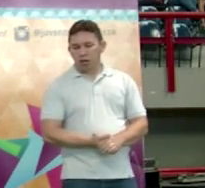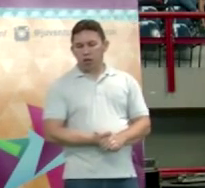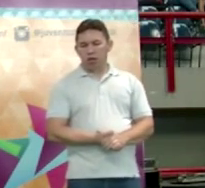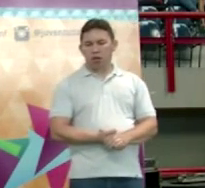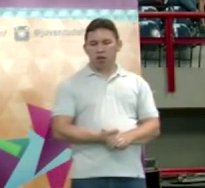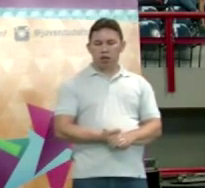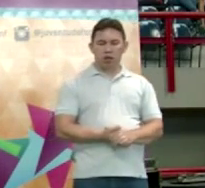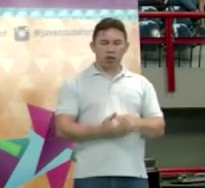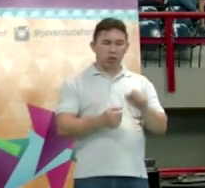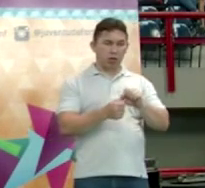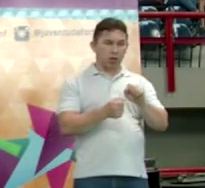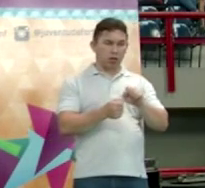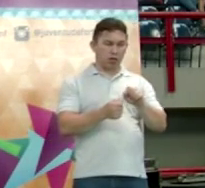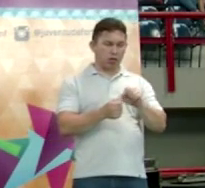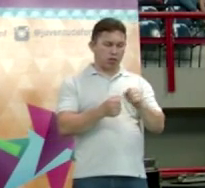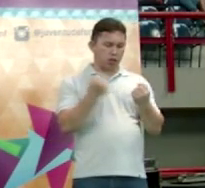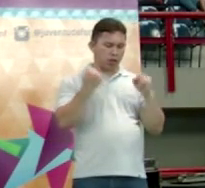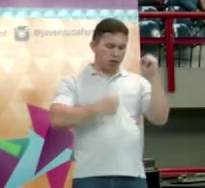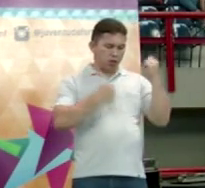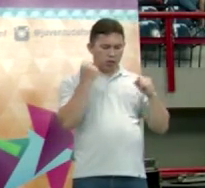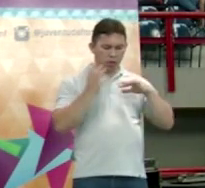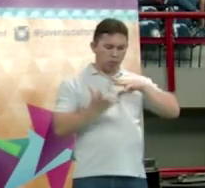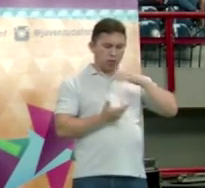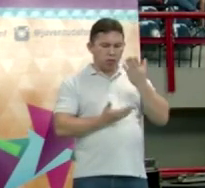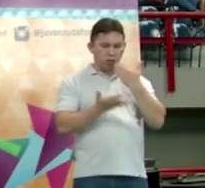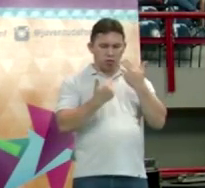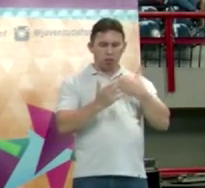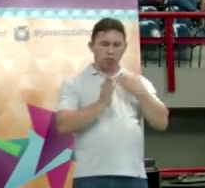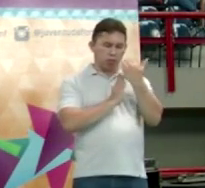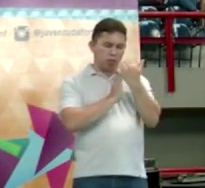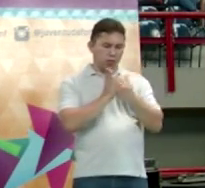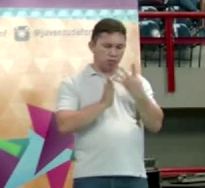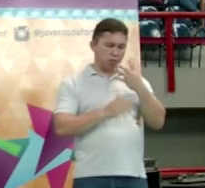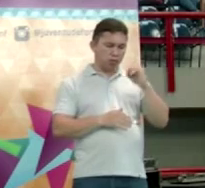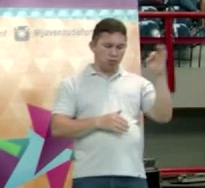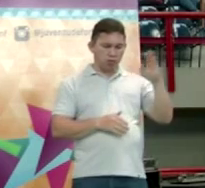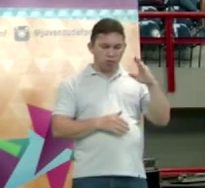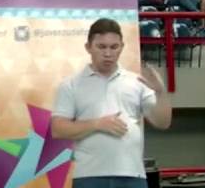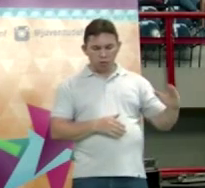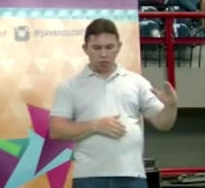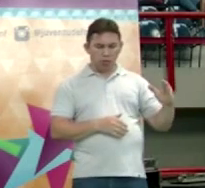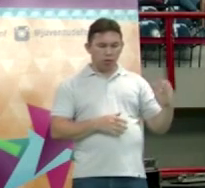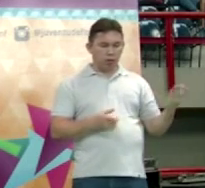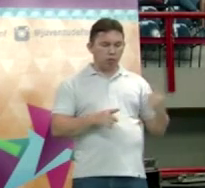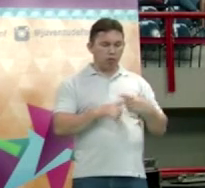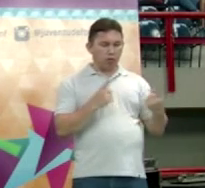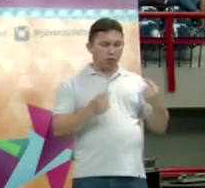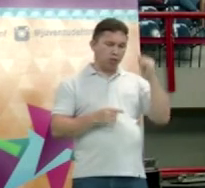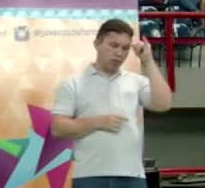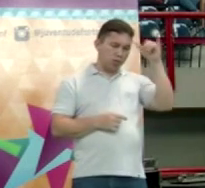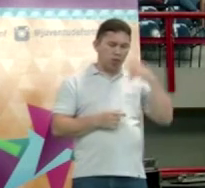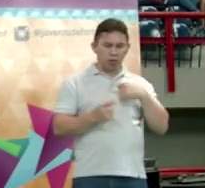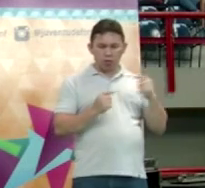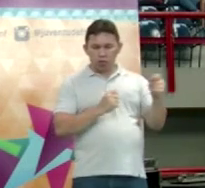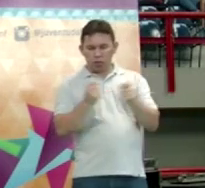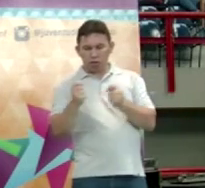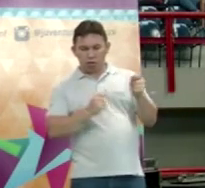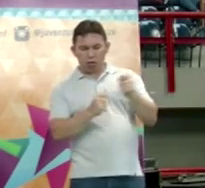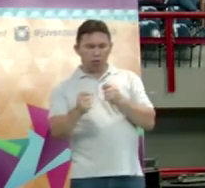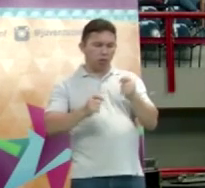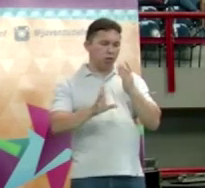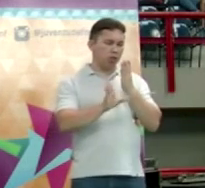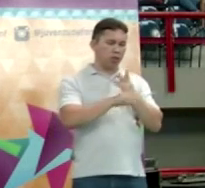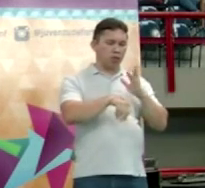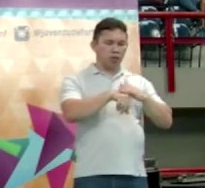A produção mundial de alimentos poderia se reduzir a 40% da atual sem a aplicação de controles sobre as